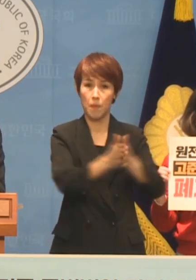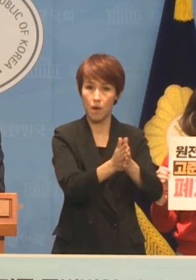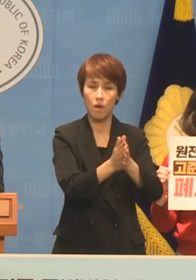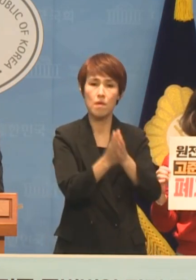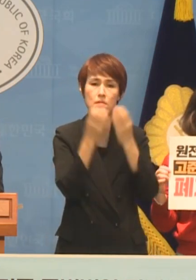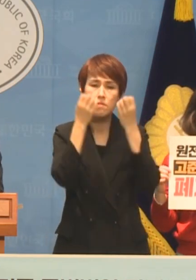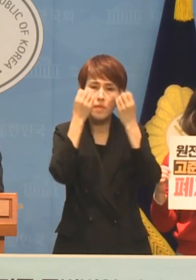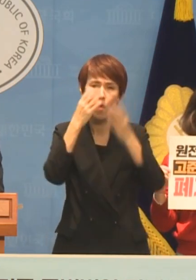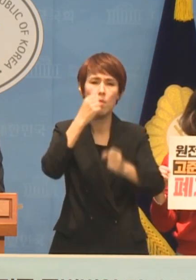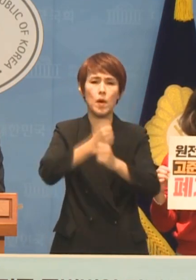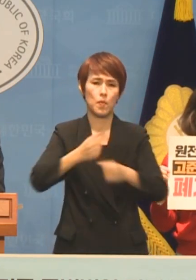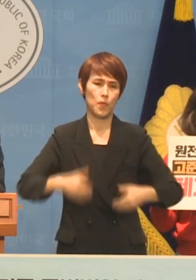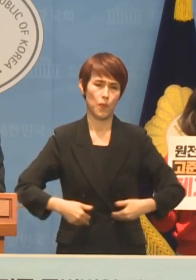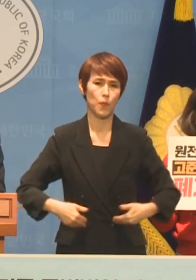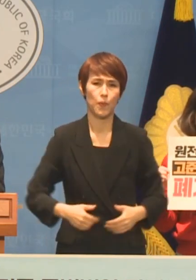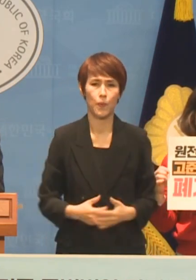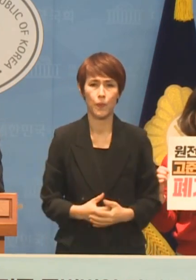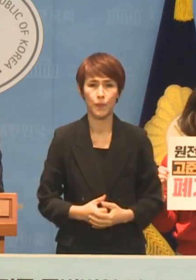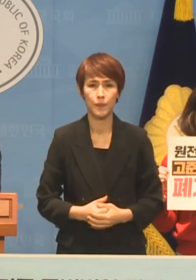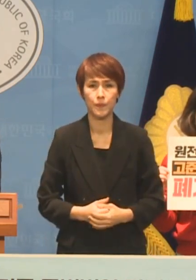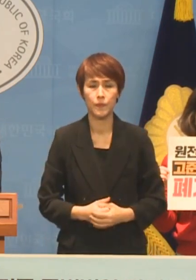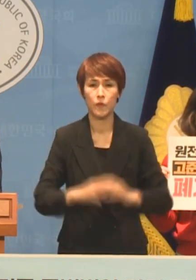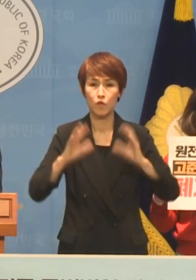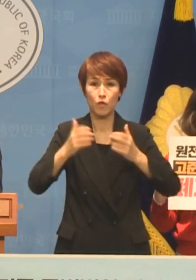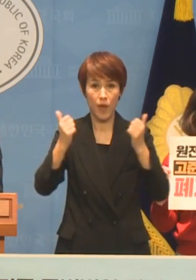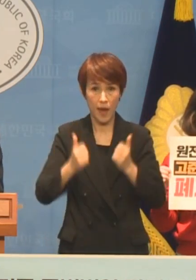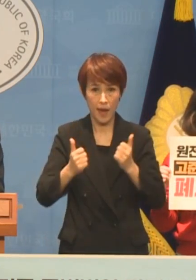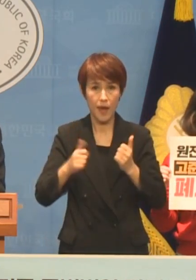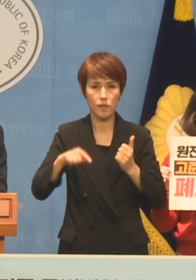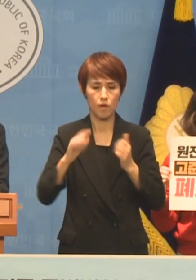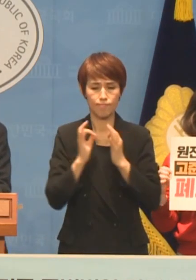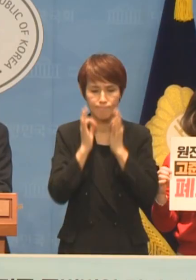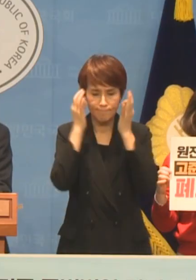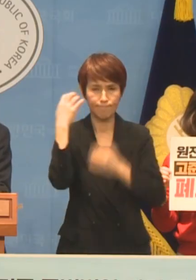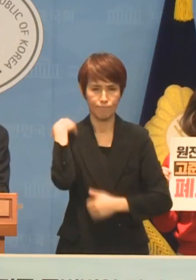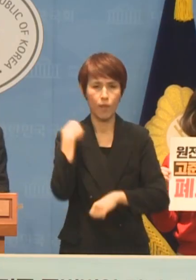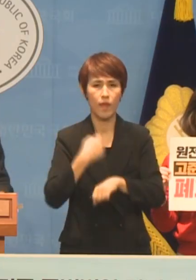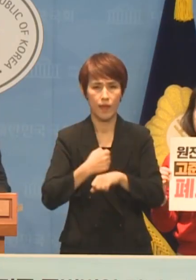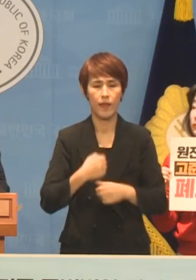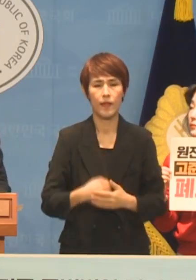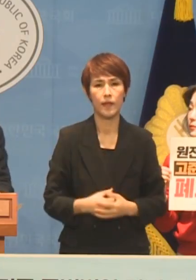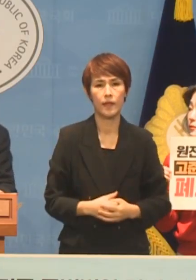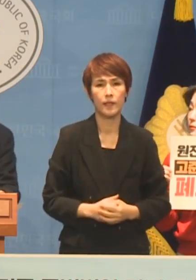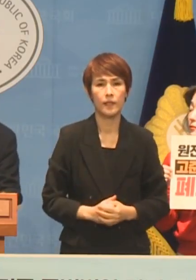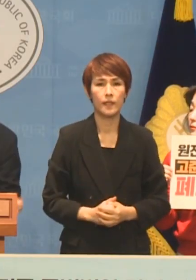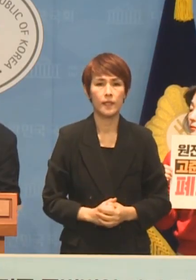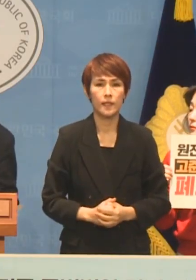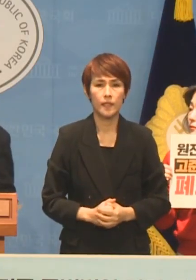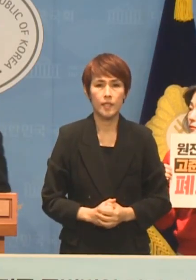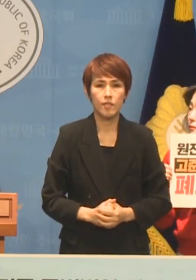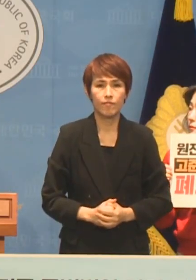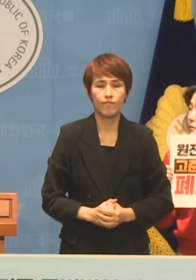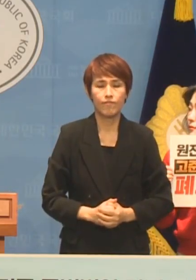새롭게 만들어야 합니다. 국회에서 그 역할을 다하겠습니다. 감사합니다.